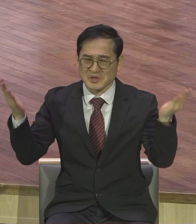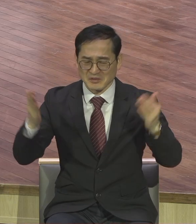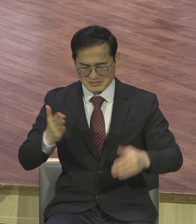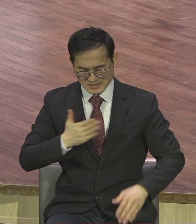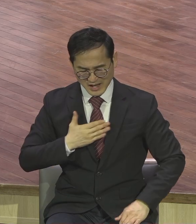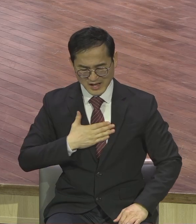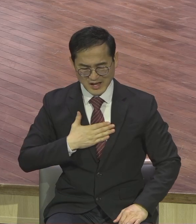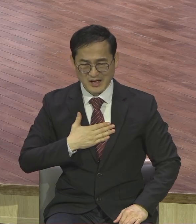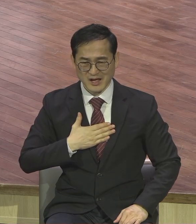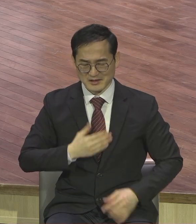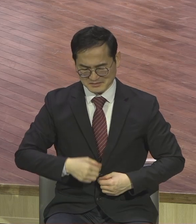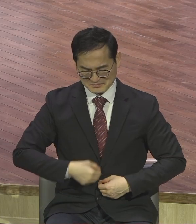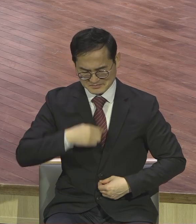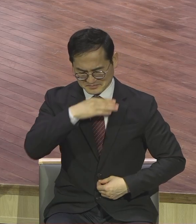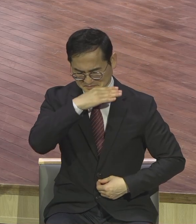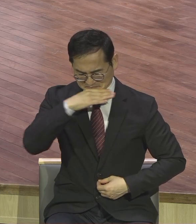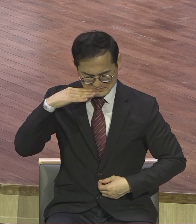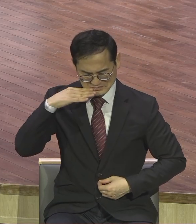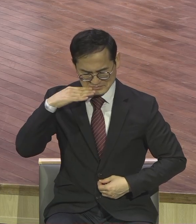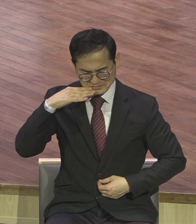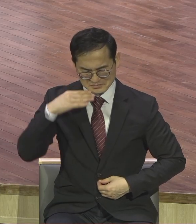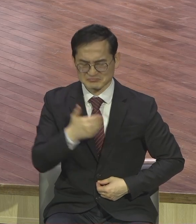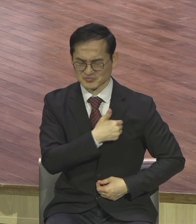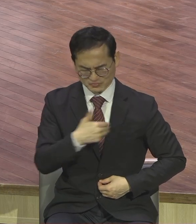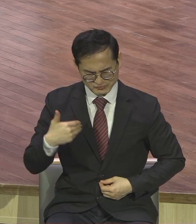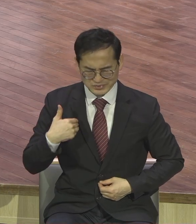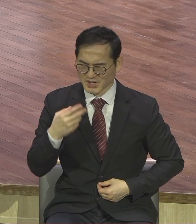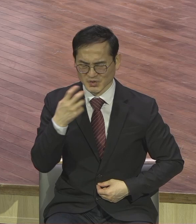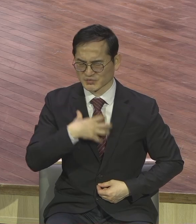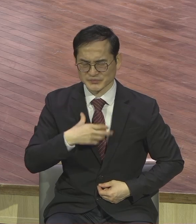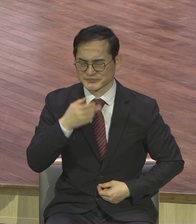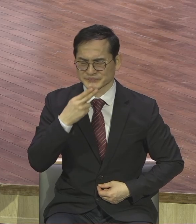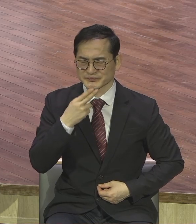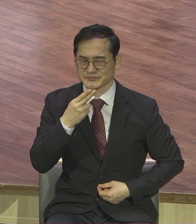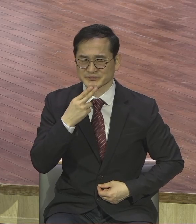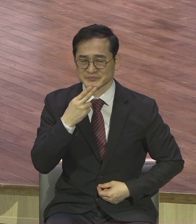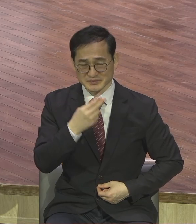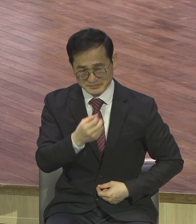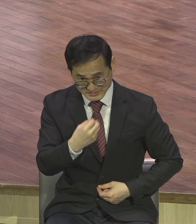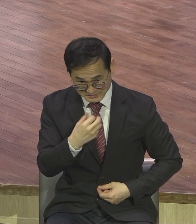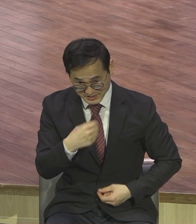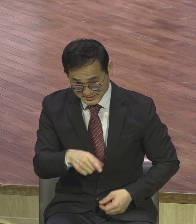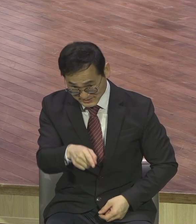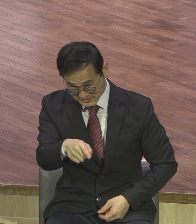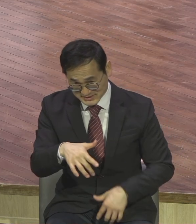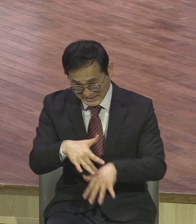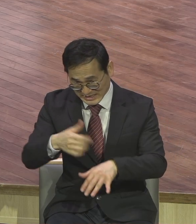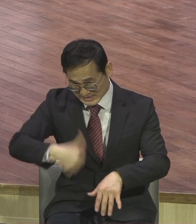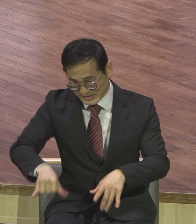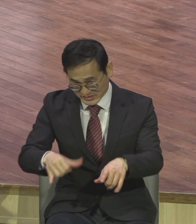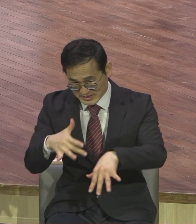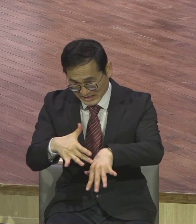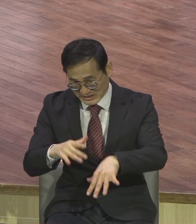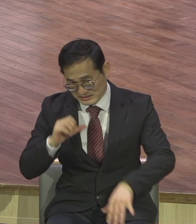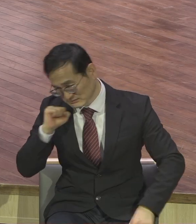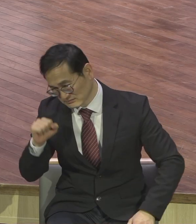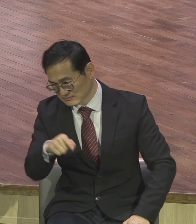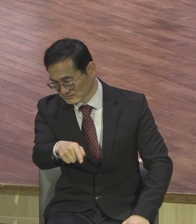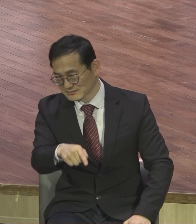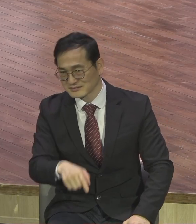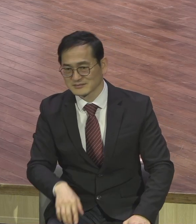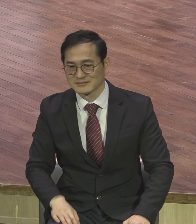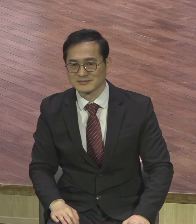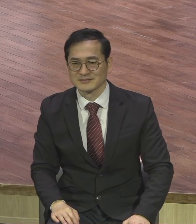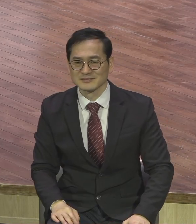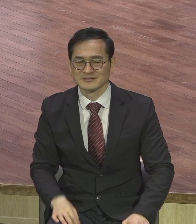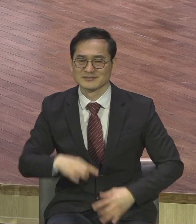나는 정직하게 지금까지 내 인격으로 살았어요. 속으로 마귀 자식아 입으로 말하면